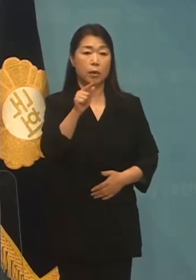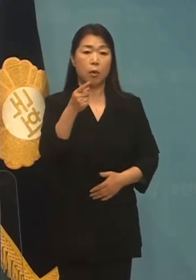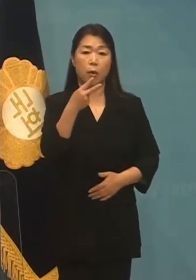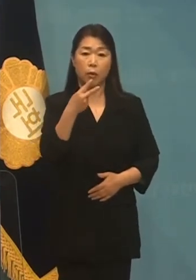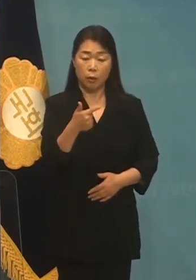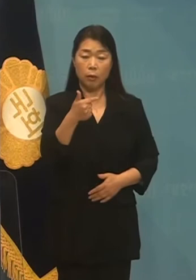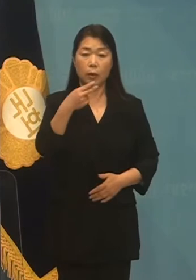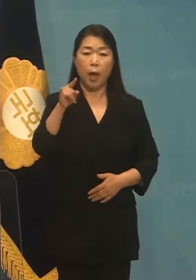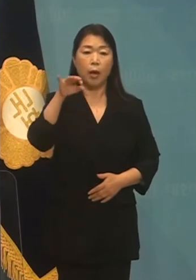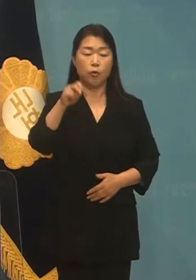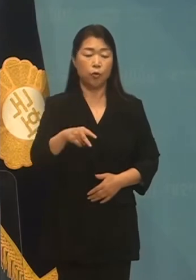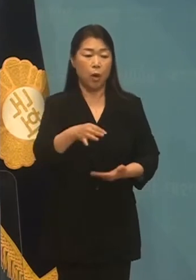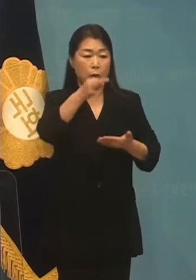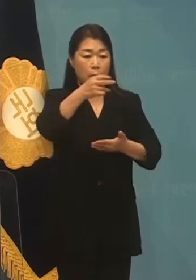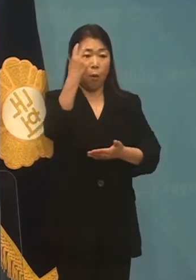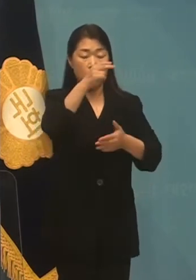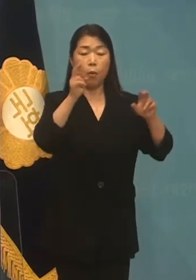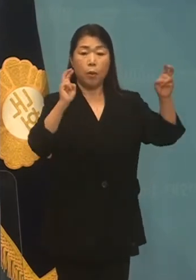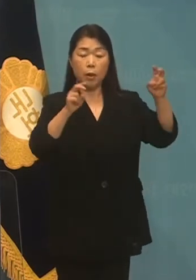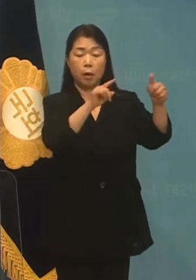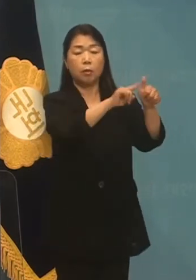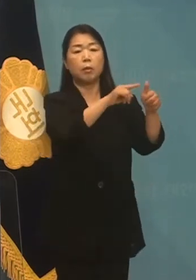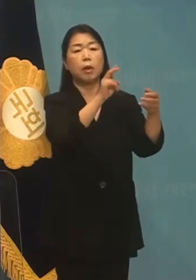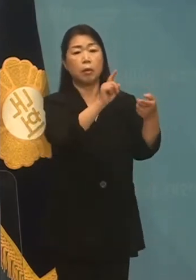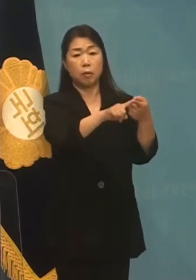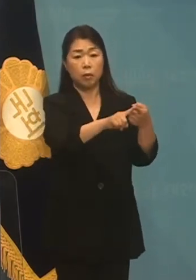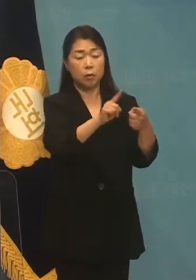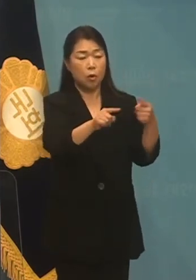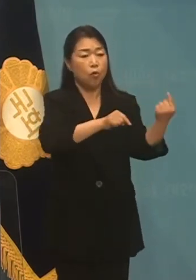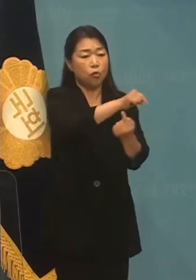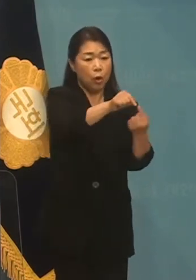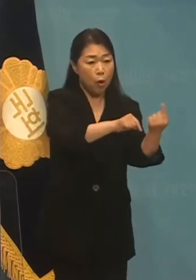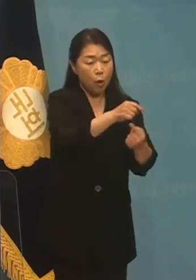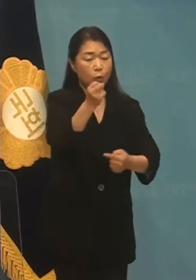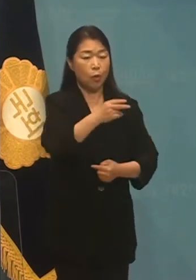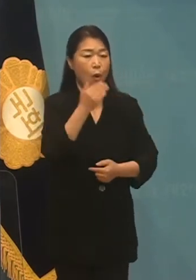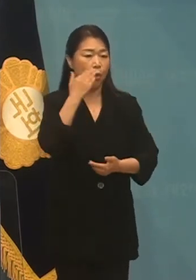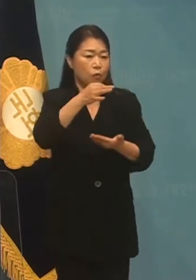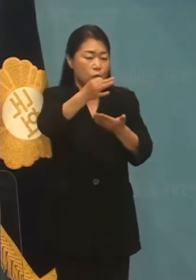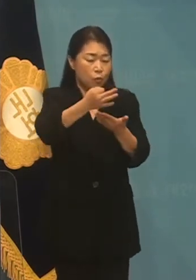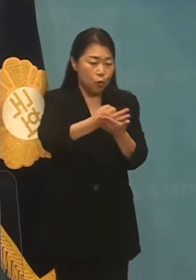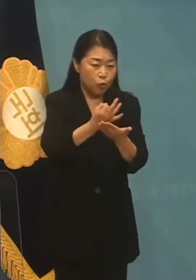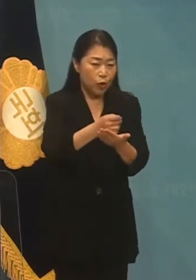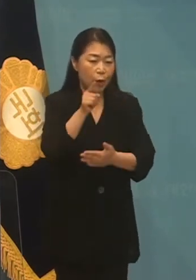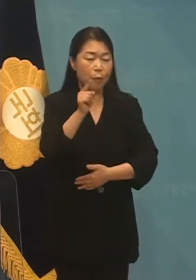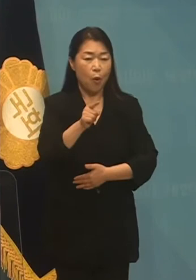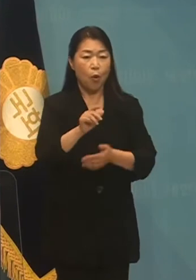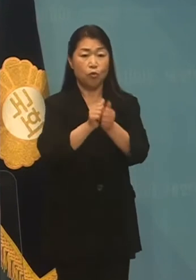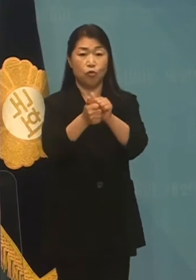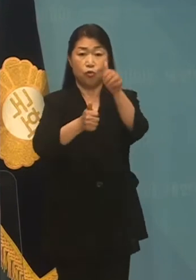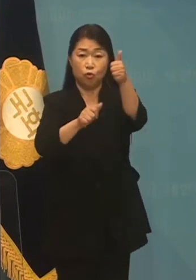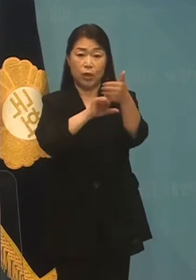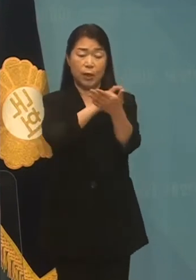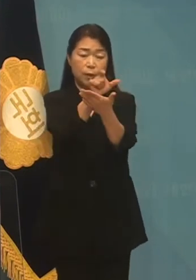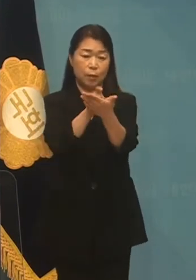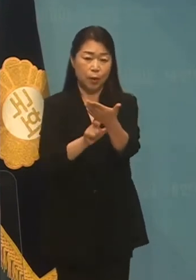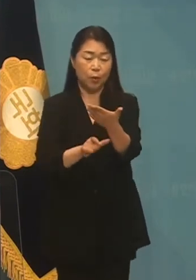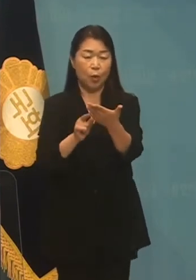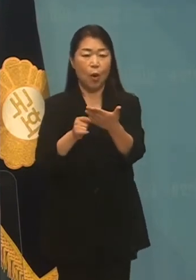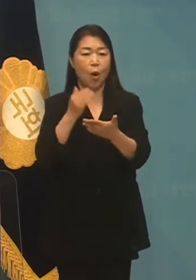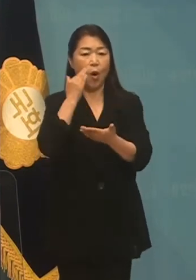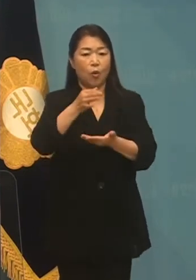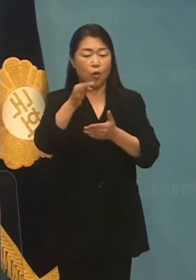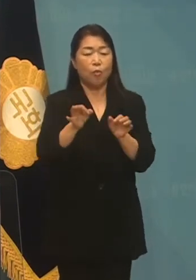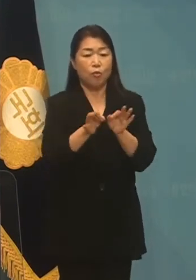화천대유라는 자산관리회사에 대해서는 그 운영, 수익구조, 주주, 수익 분배